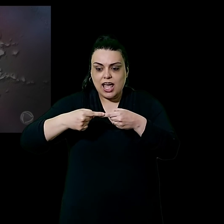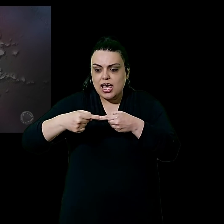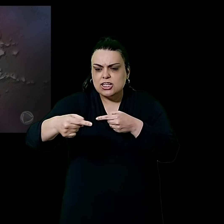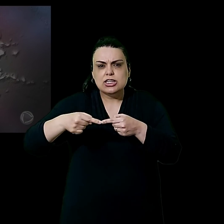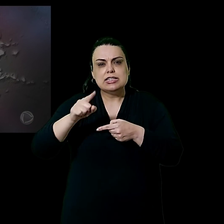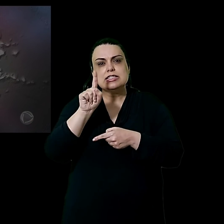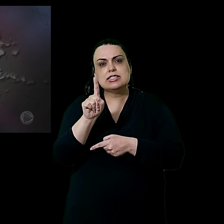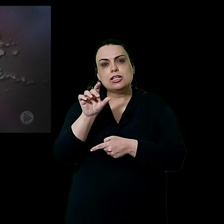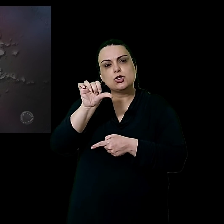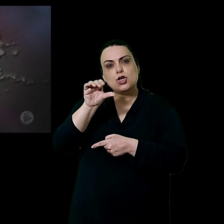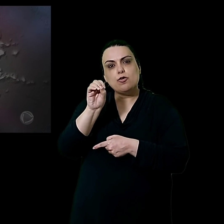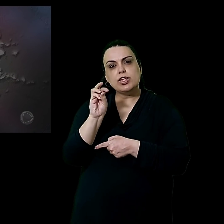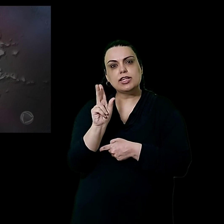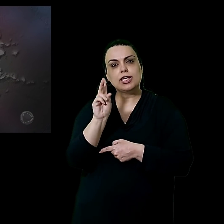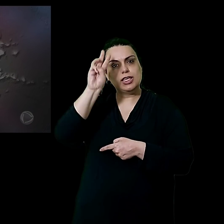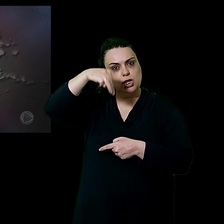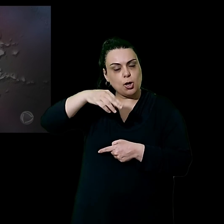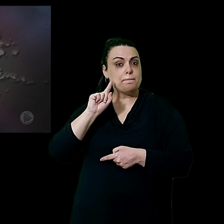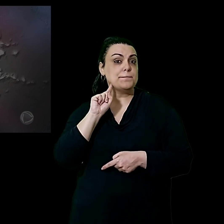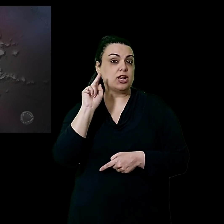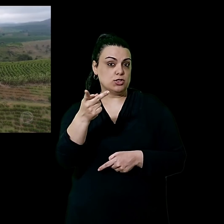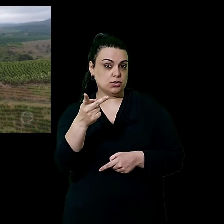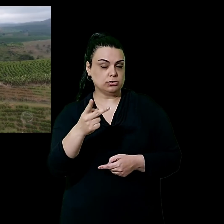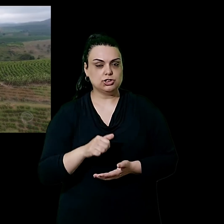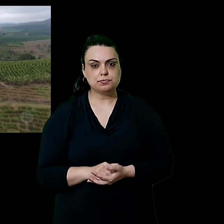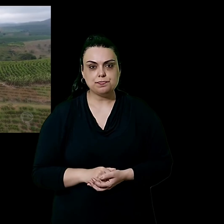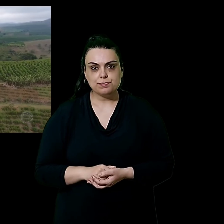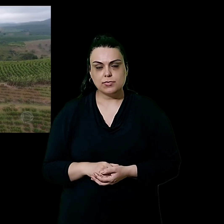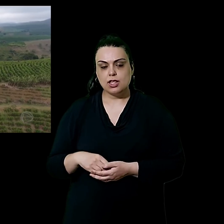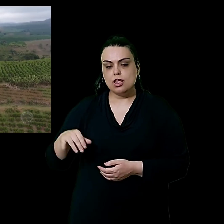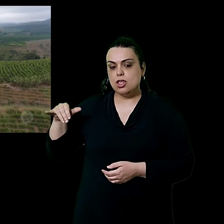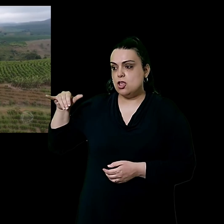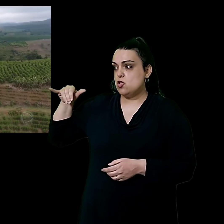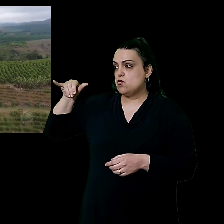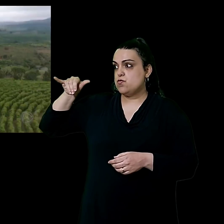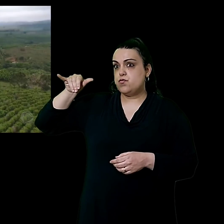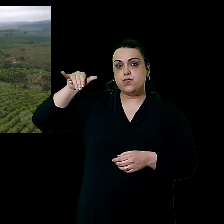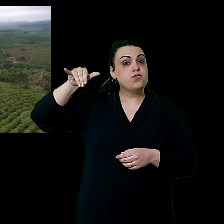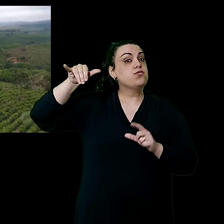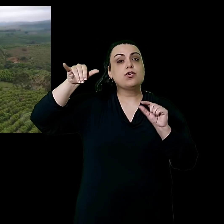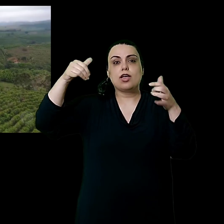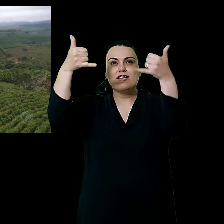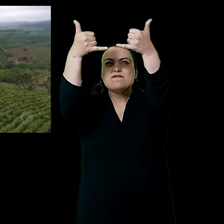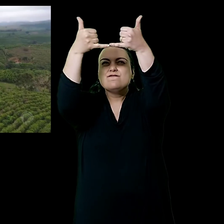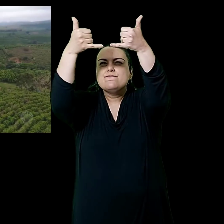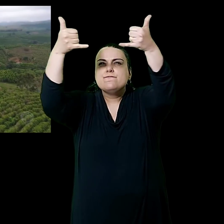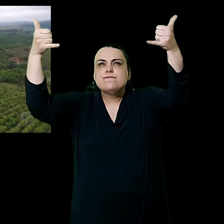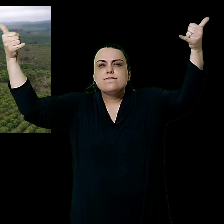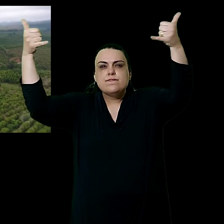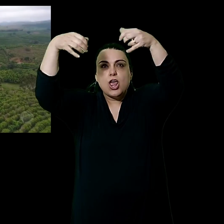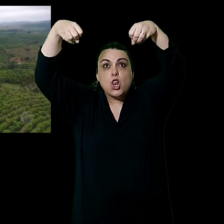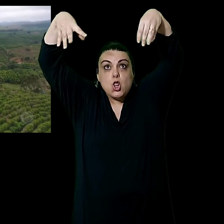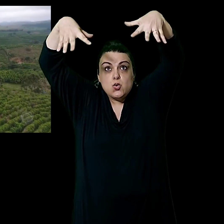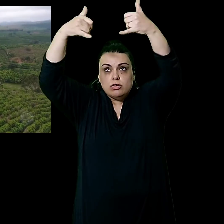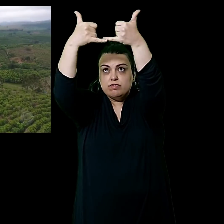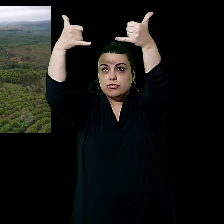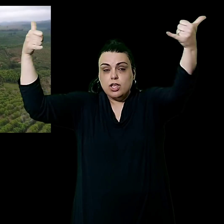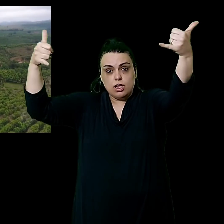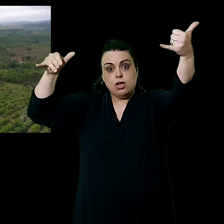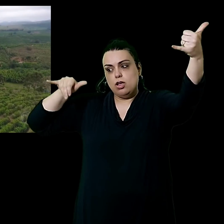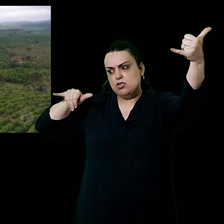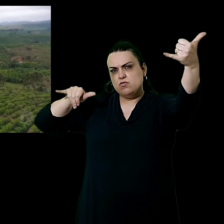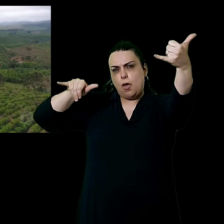190 quilômetros de Belo Horizonte. O avião teria se chocado com cabos de distribuição de